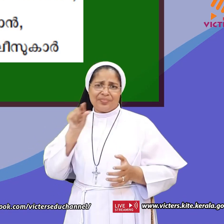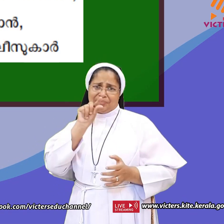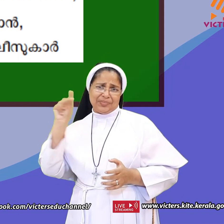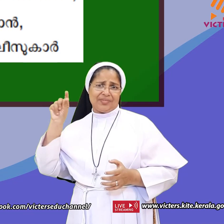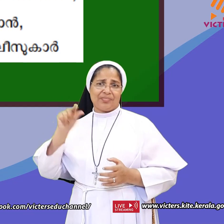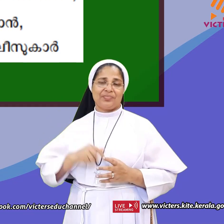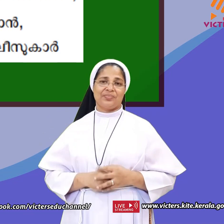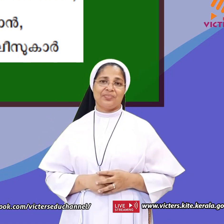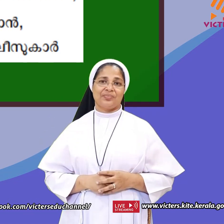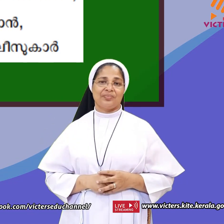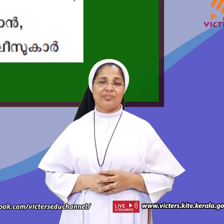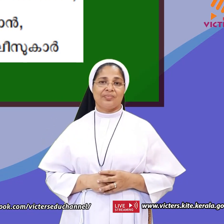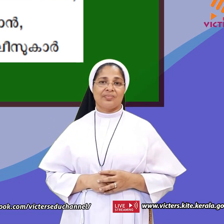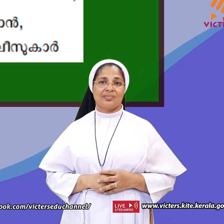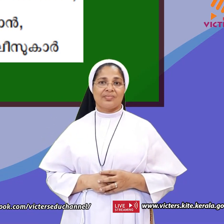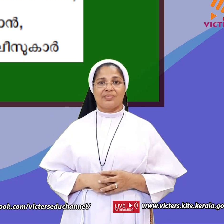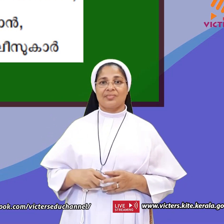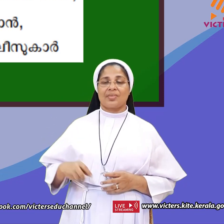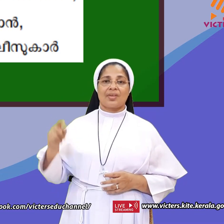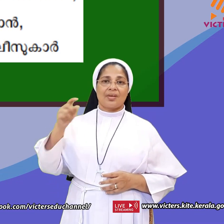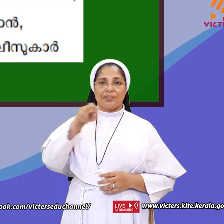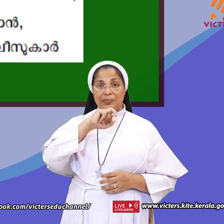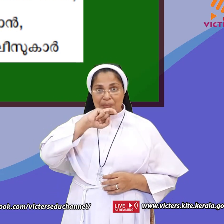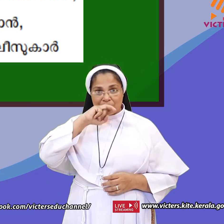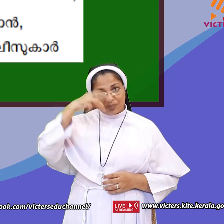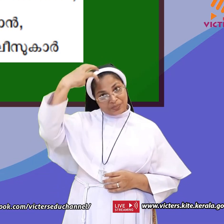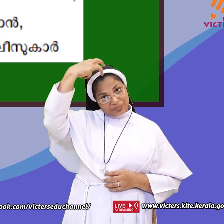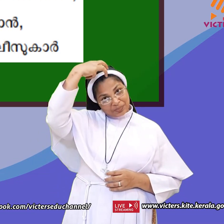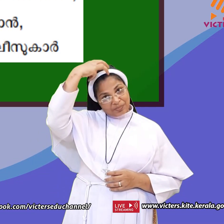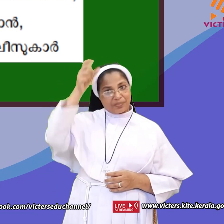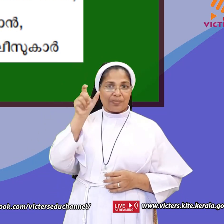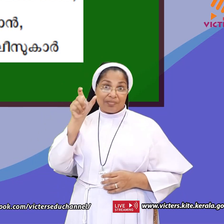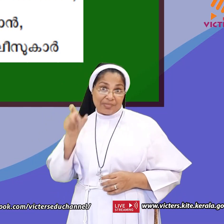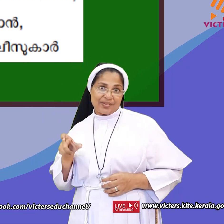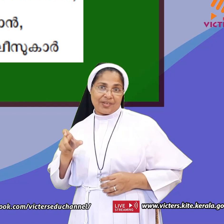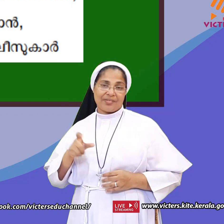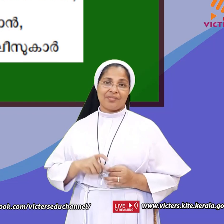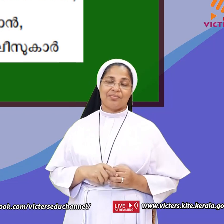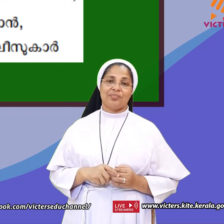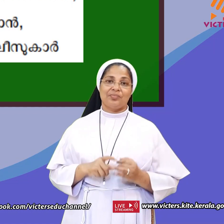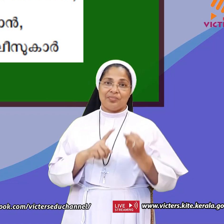മെത്രാൻ